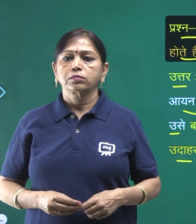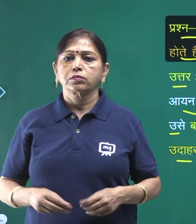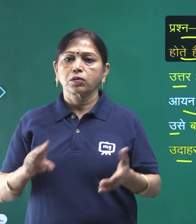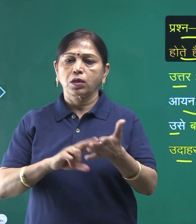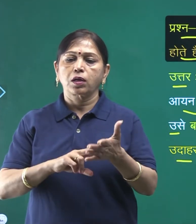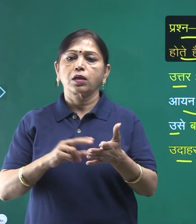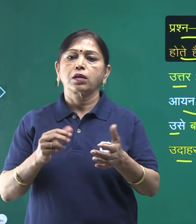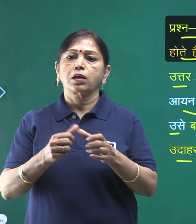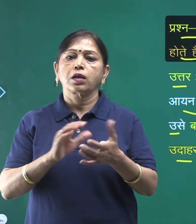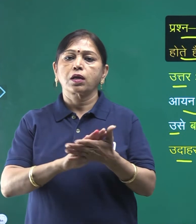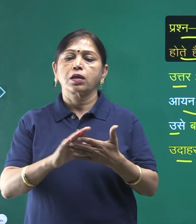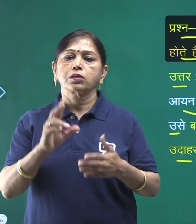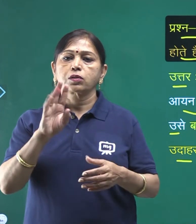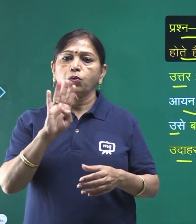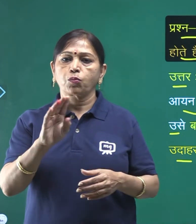NH4+